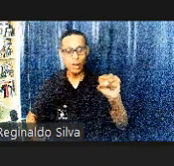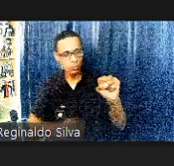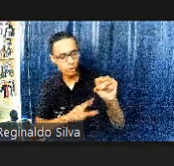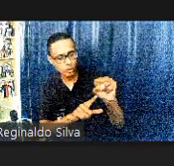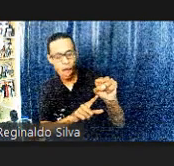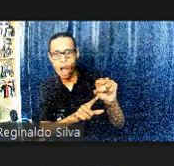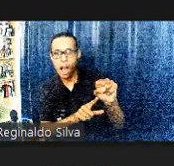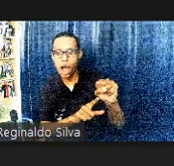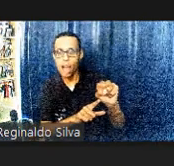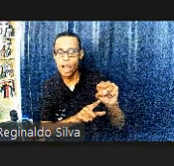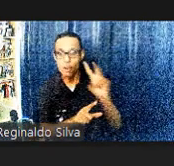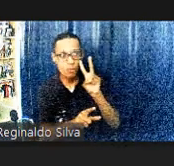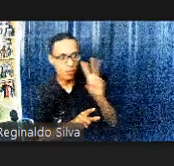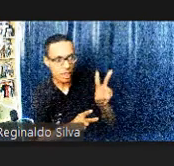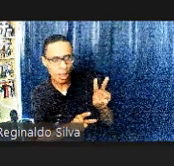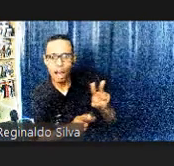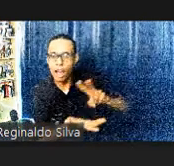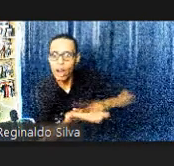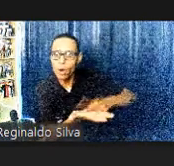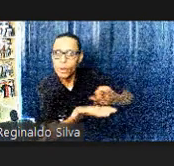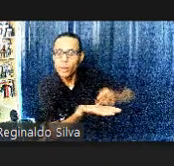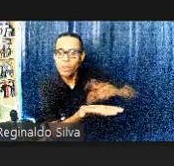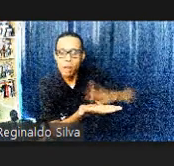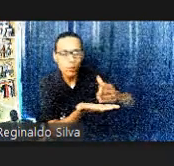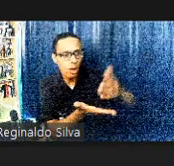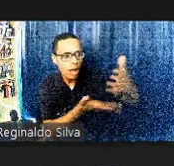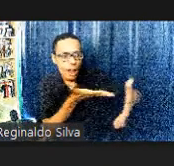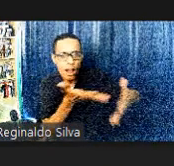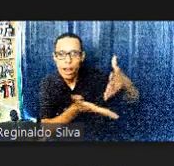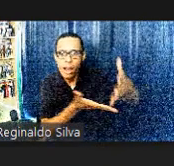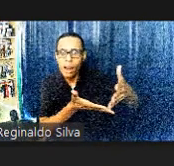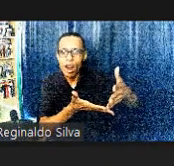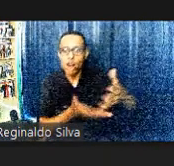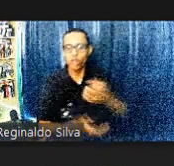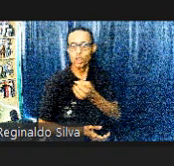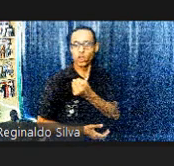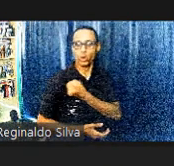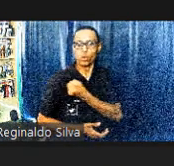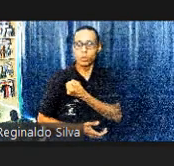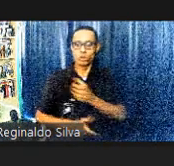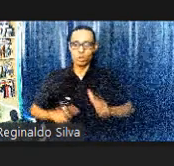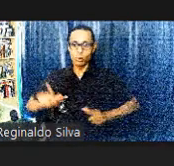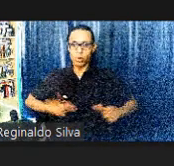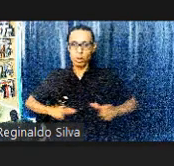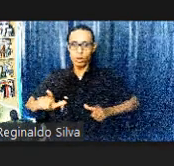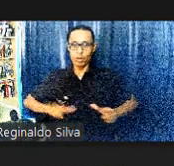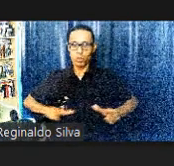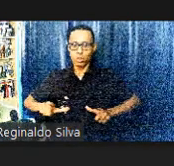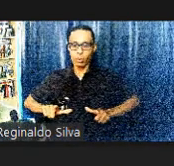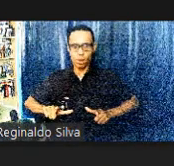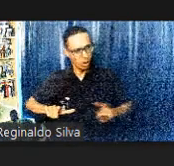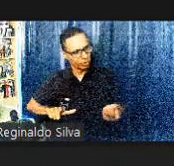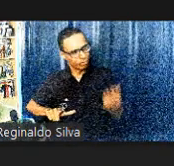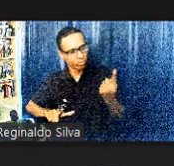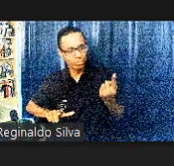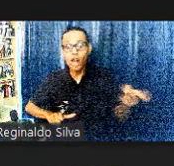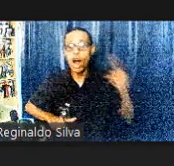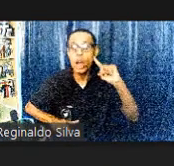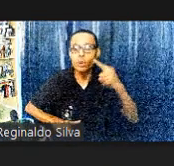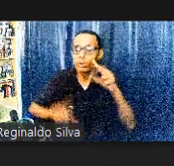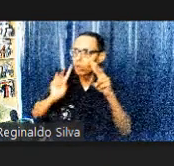Quer dizer, a proposta de números primos era uma outra completamente diferente. E como é que o senhor recebeu isso